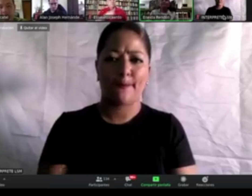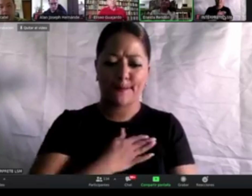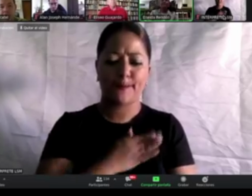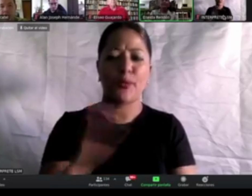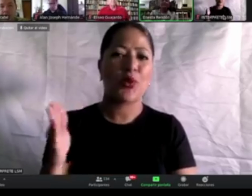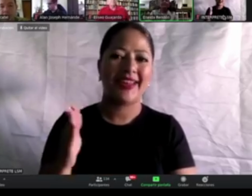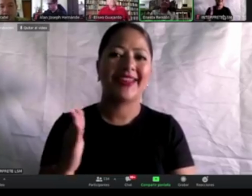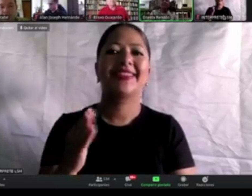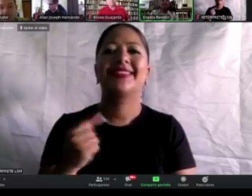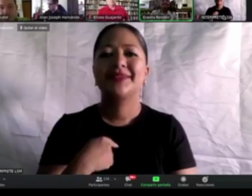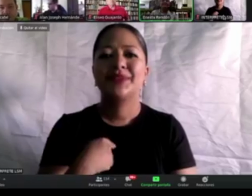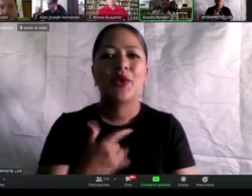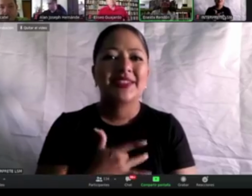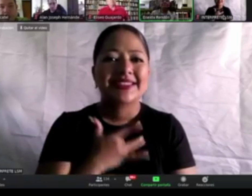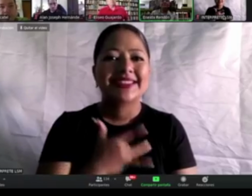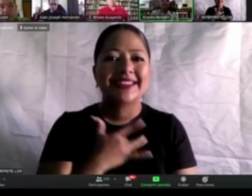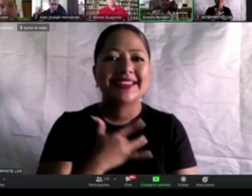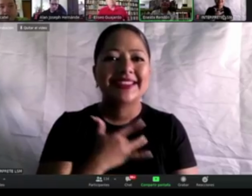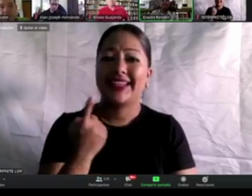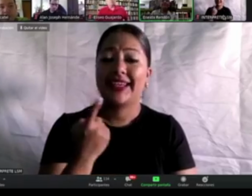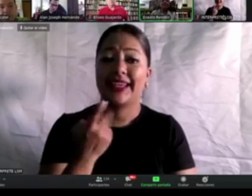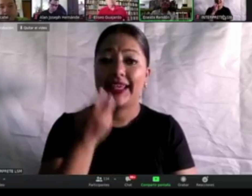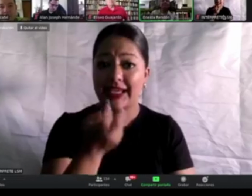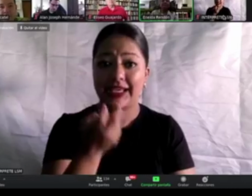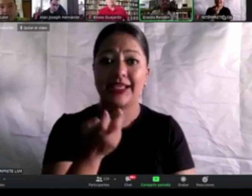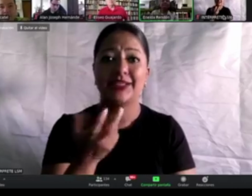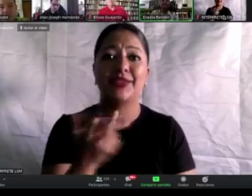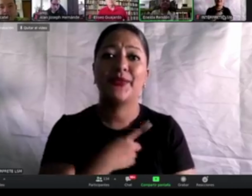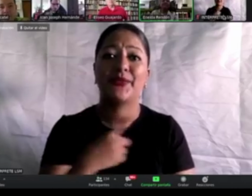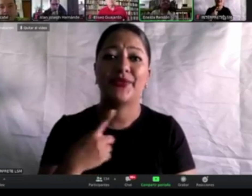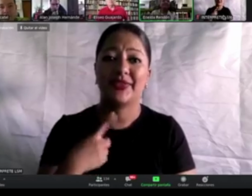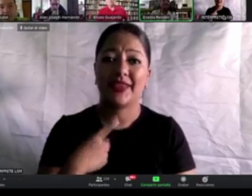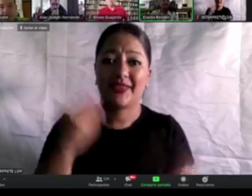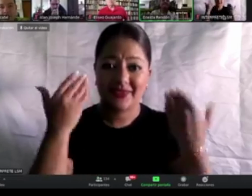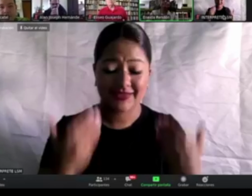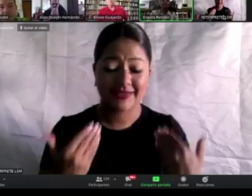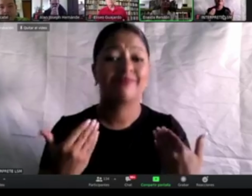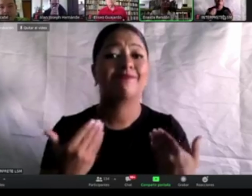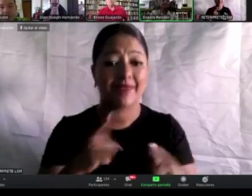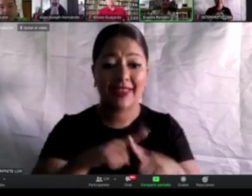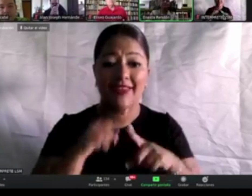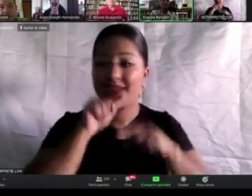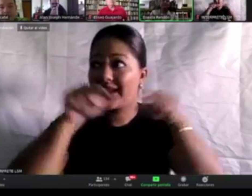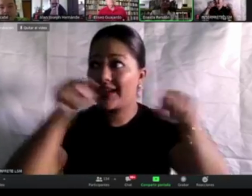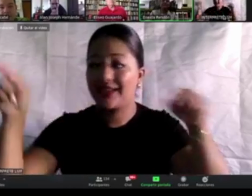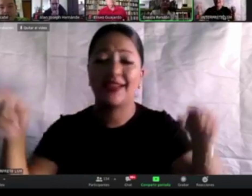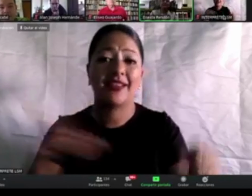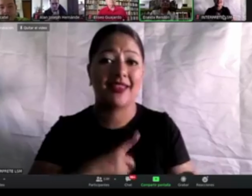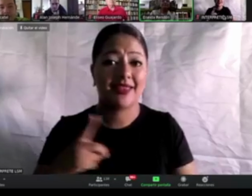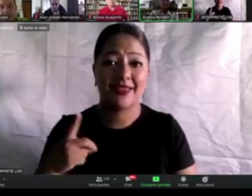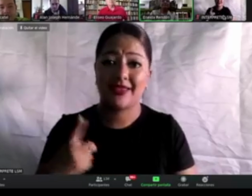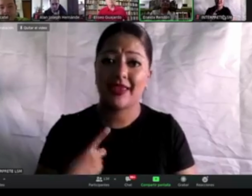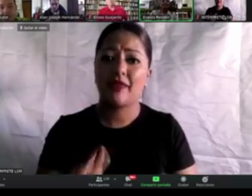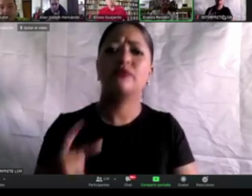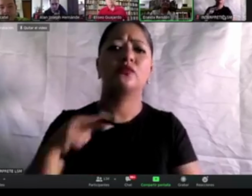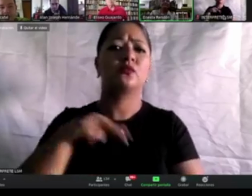yo siento que esto tiene mucho que ver también con nuestra presencia en los diferentes espacios, el que nos hagamos